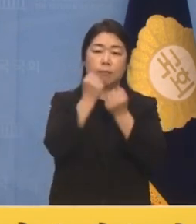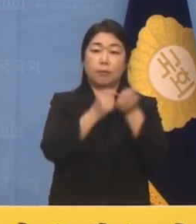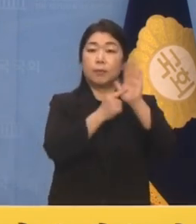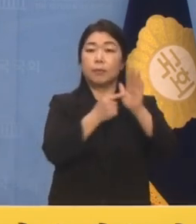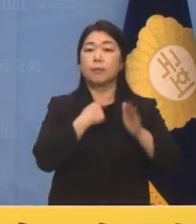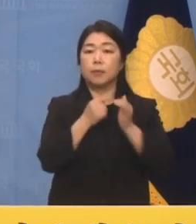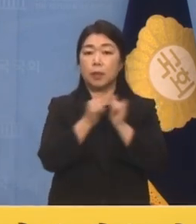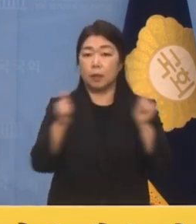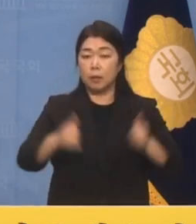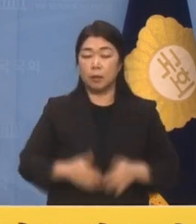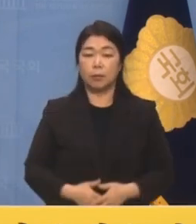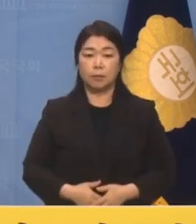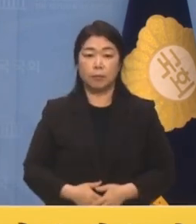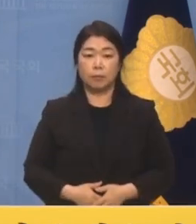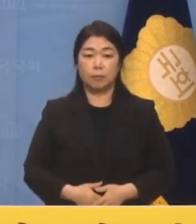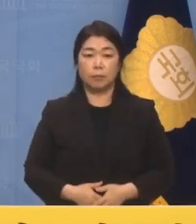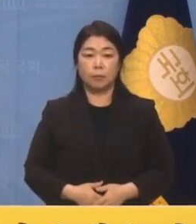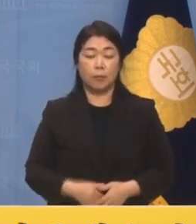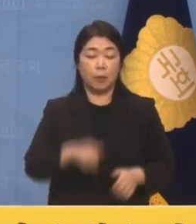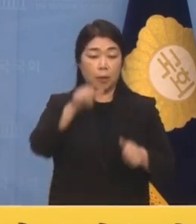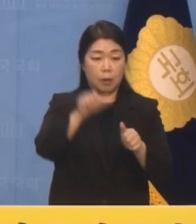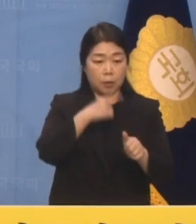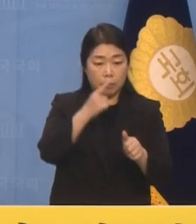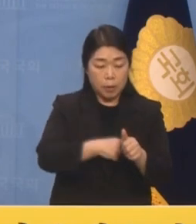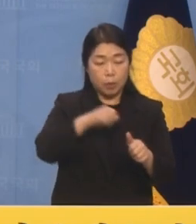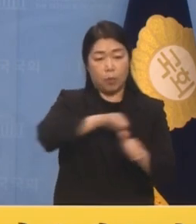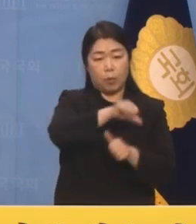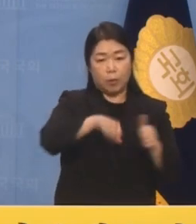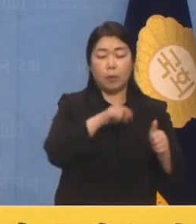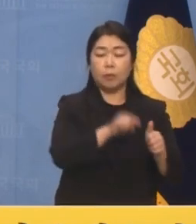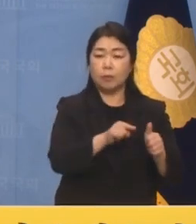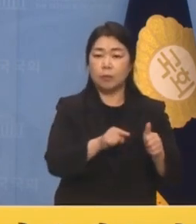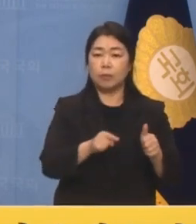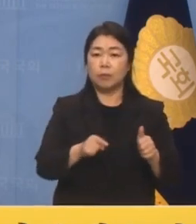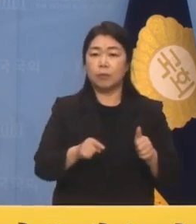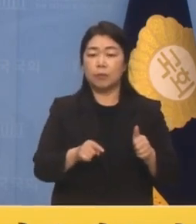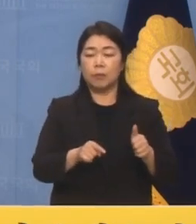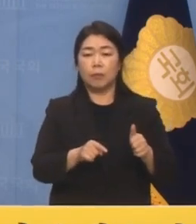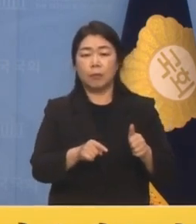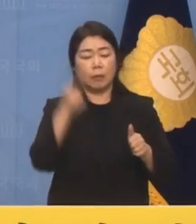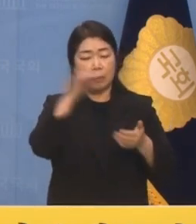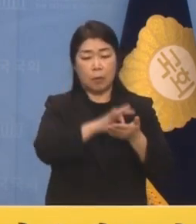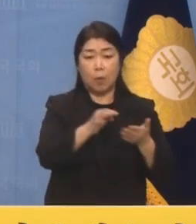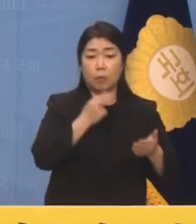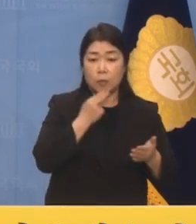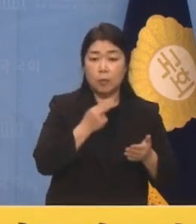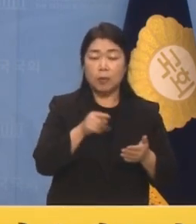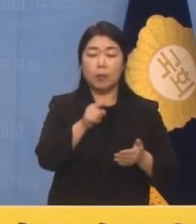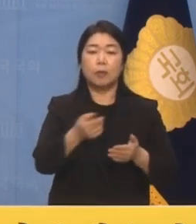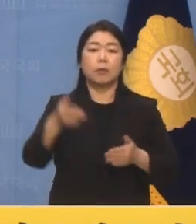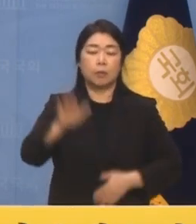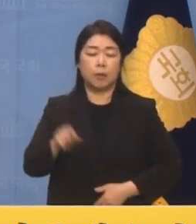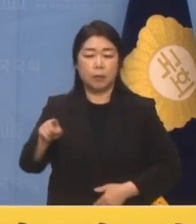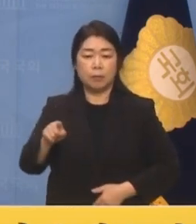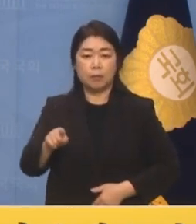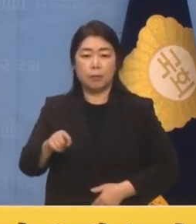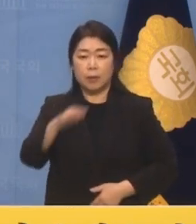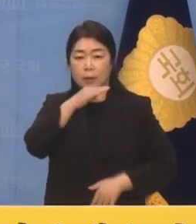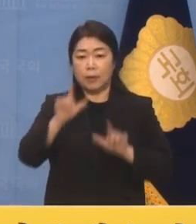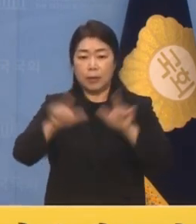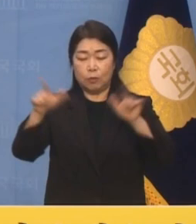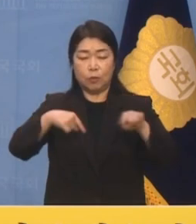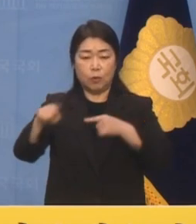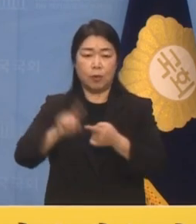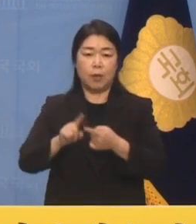분입니다. 그린워싱을 일삼는 거대 양당에 맞서서 정의로운 기후정치를 만들어낼 적임자라고 자신